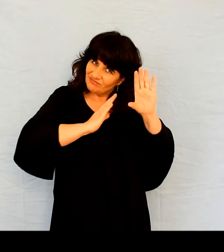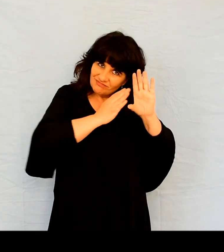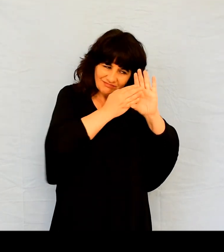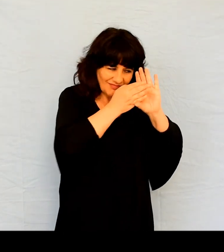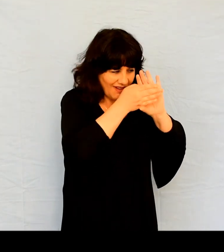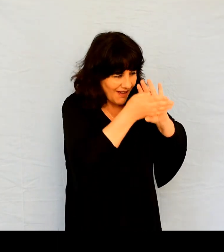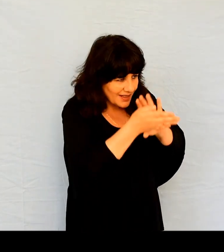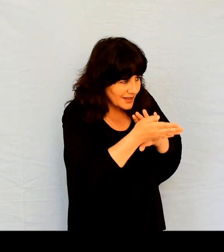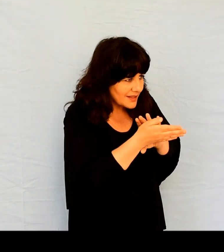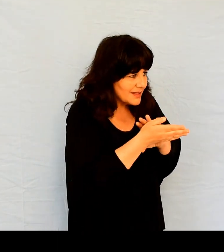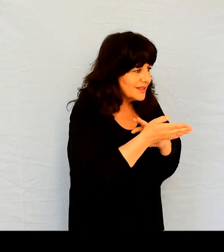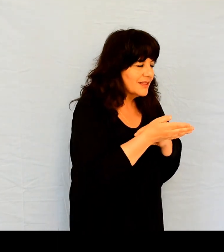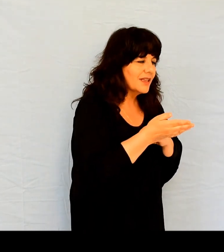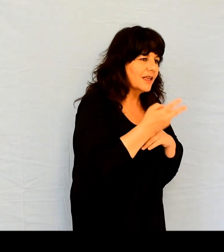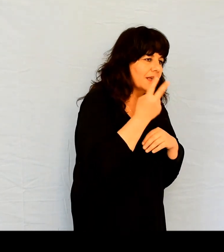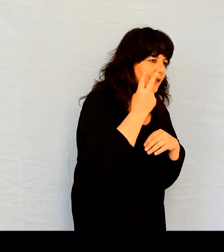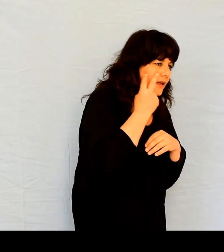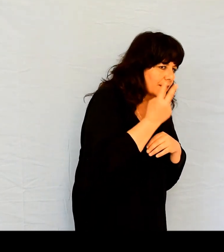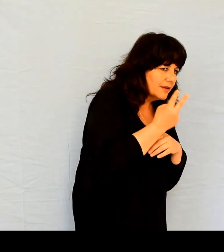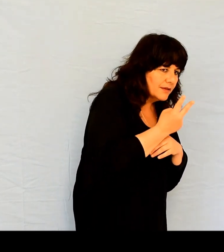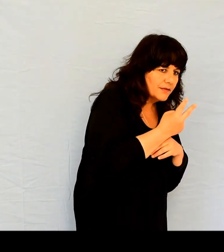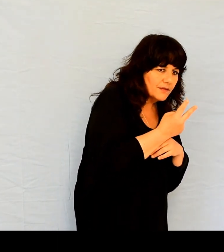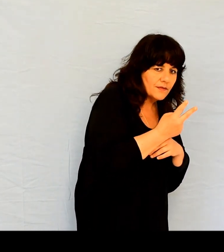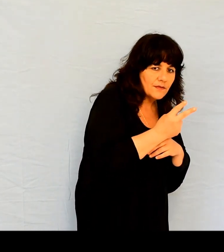Il vit et il crut.